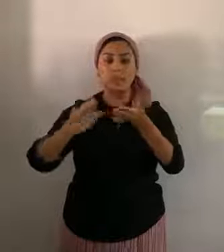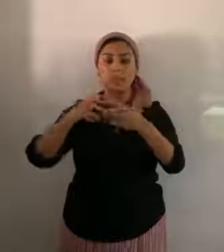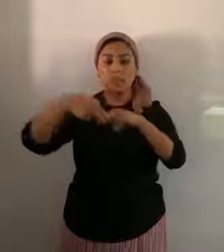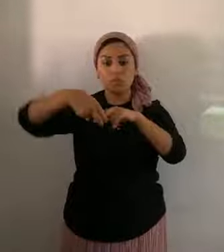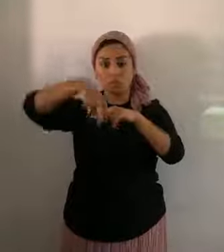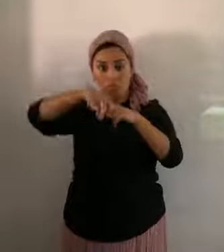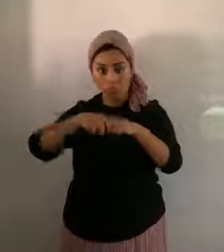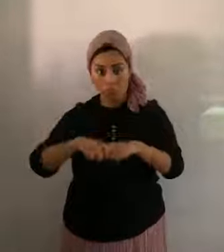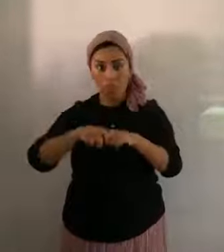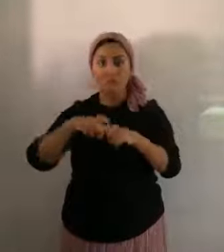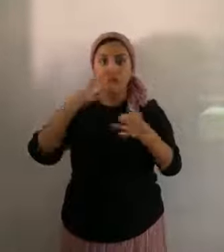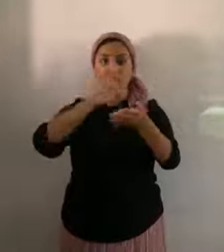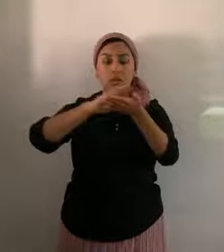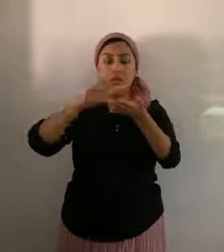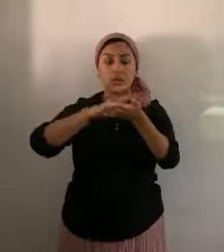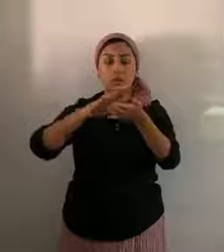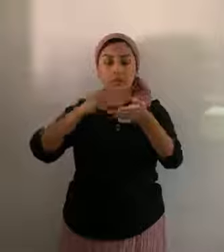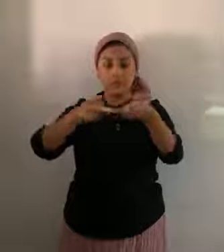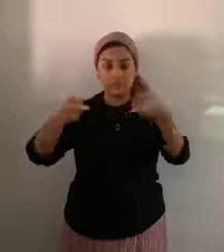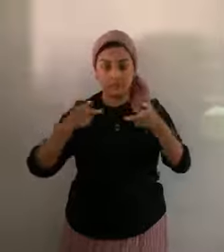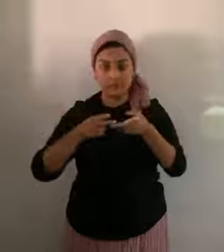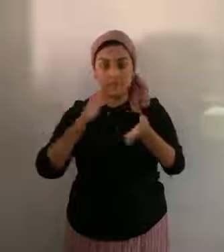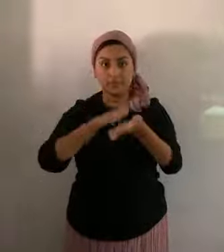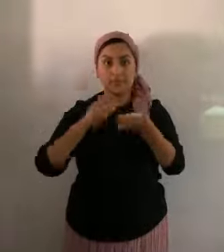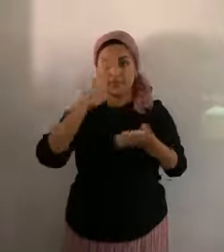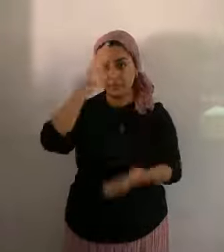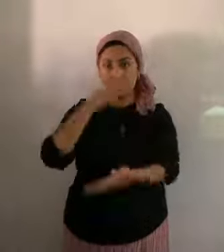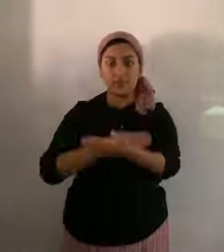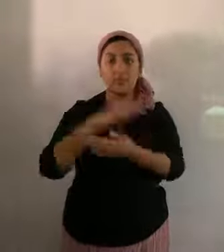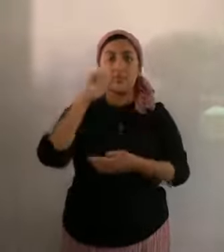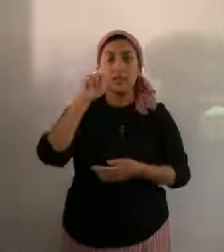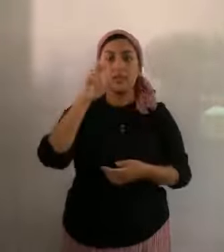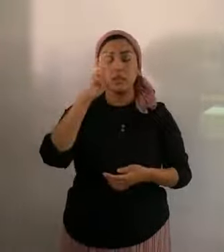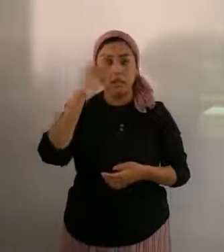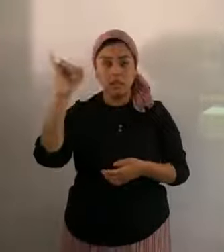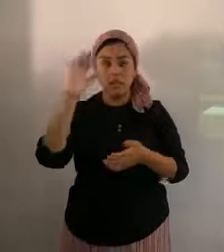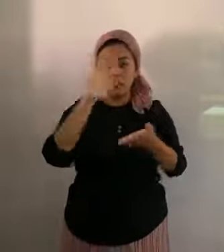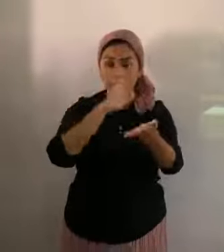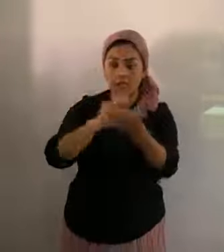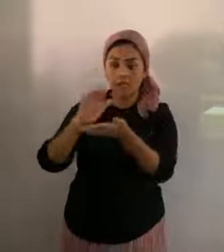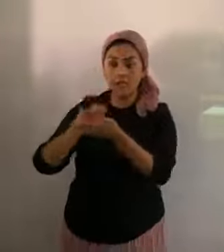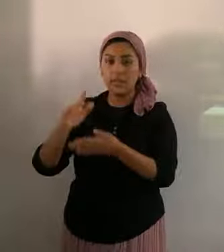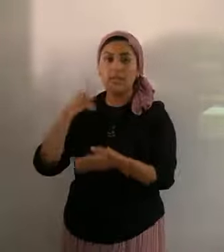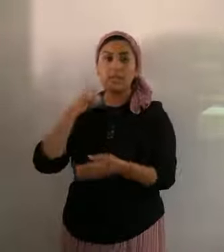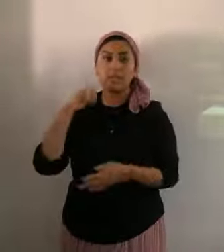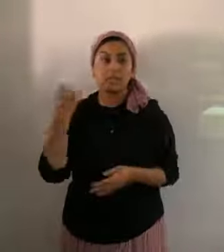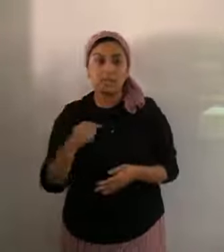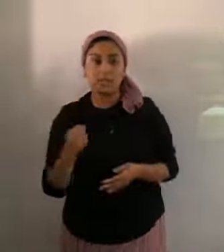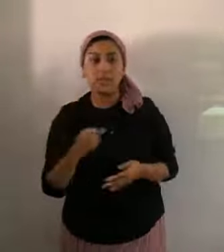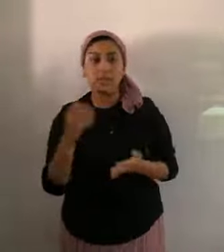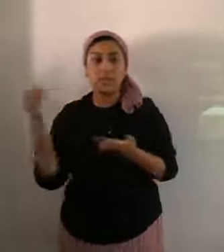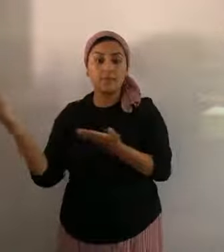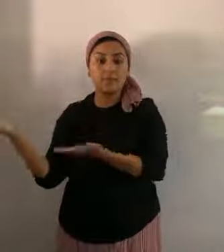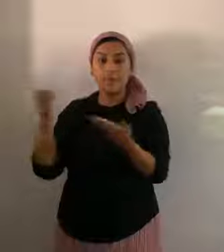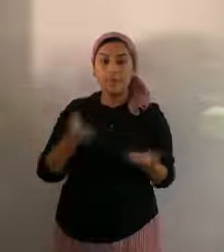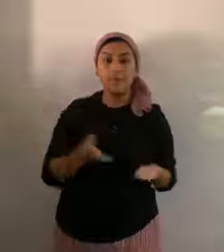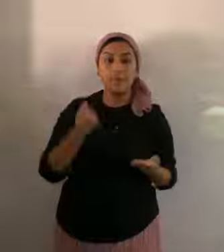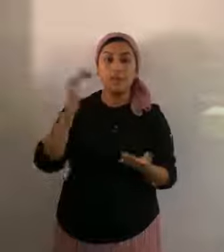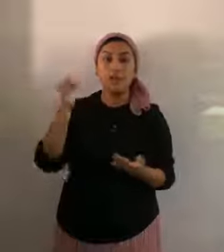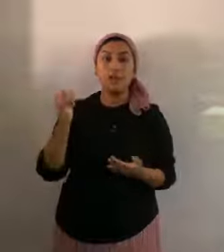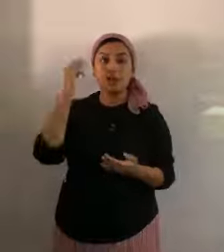firmar, afinar y limpiar la plata, porque limpiará a los hijos de Leví, los afinará como a oro y como a plata, y traerán a Yahweh ofrenda